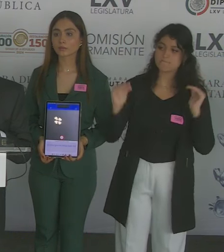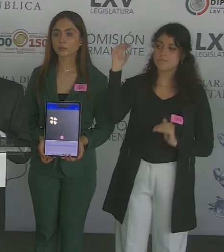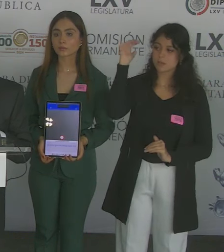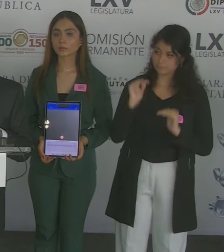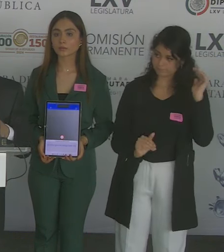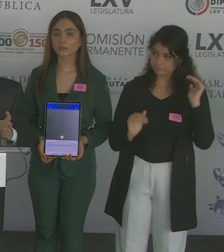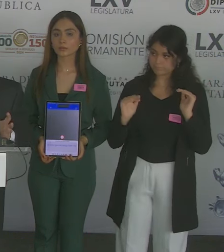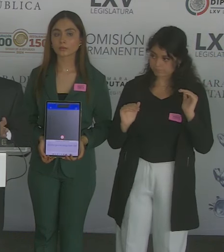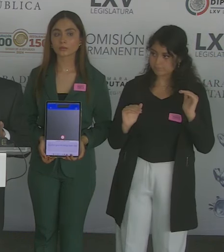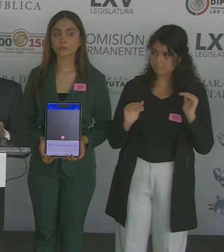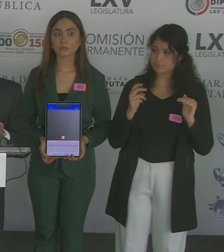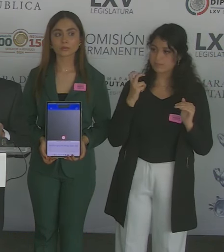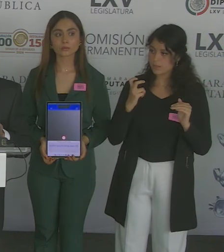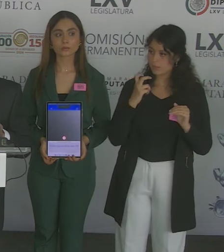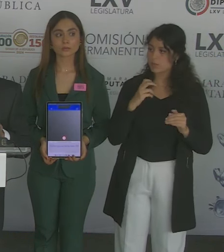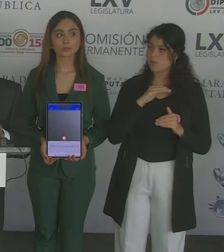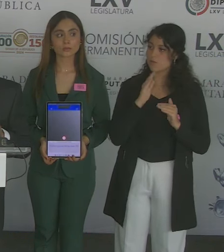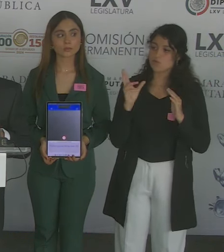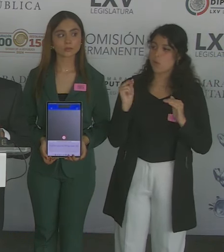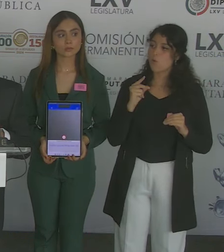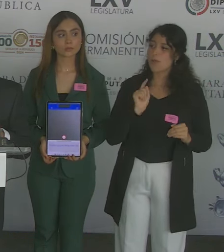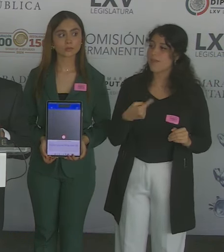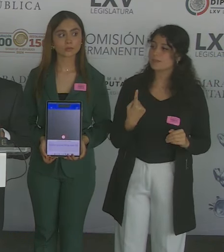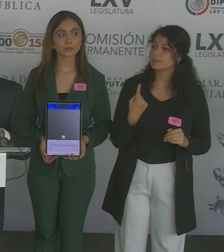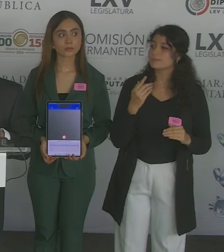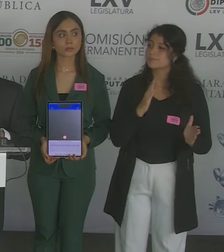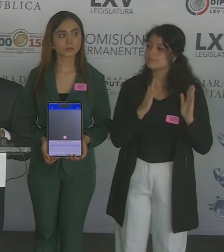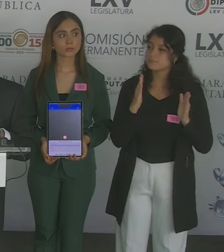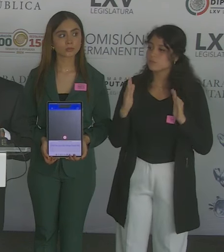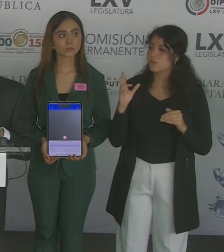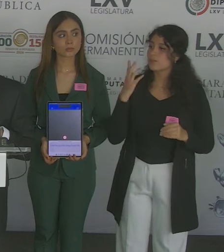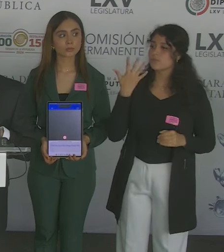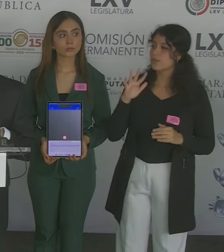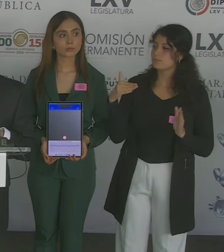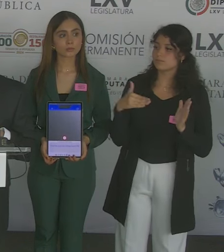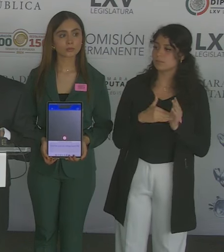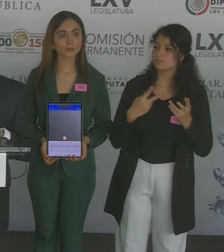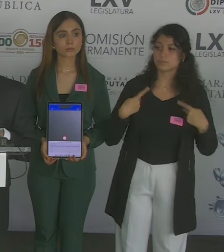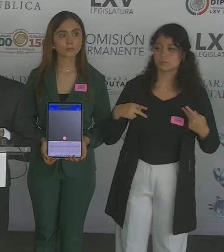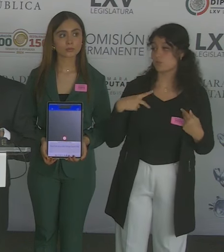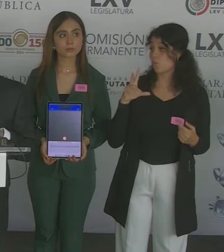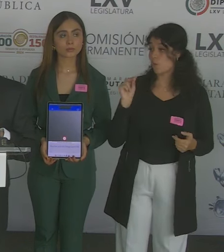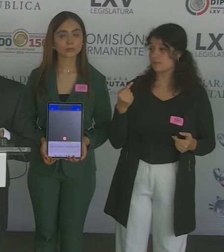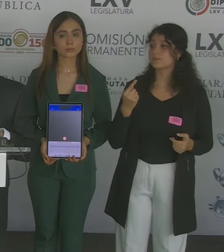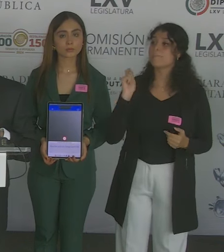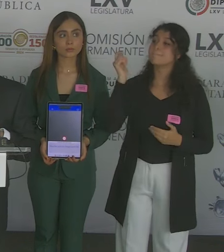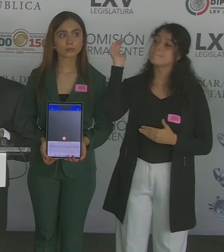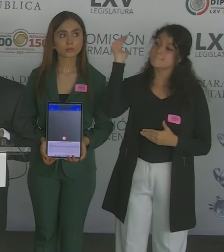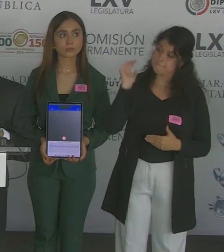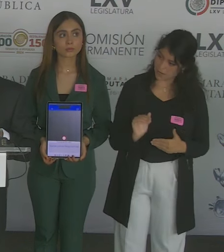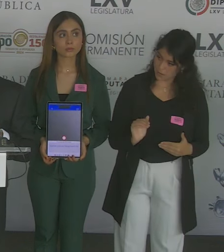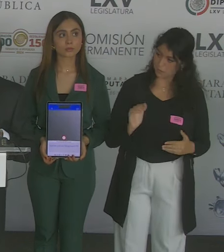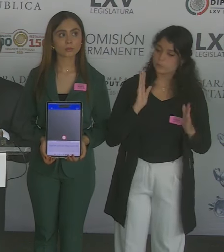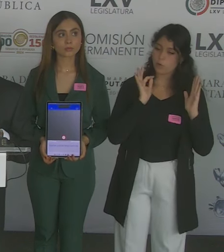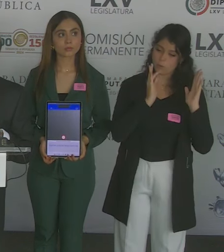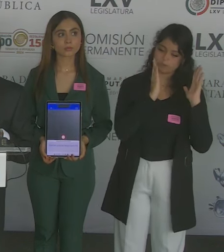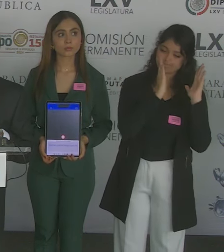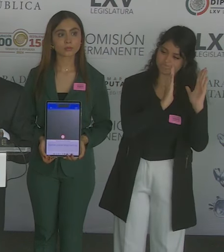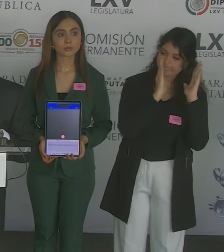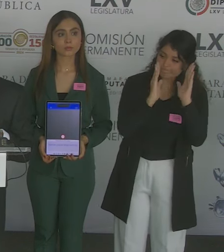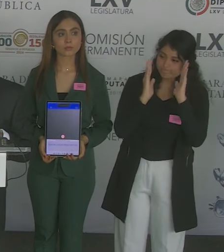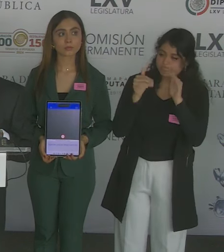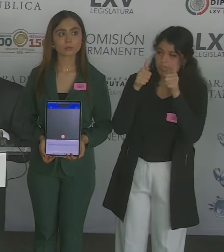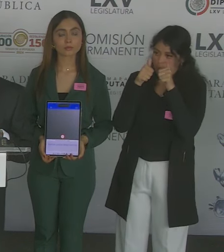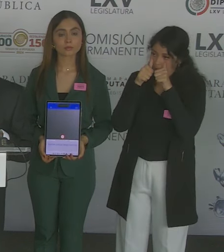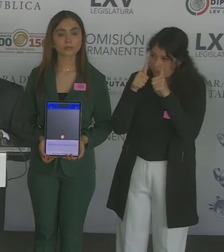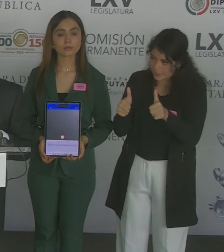gradualidad quiere decir que no va a ser en bloque ya no serían las 10000 personas sino probablemente esa gradualidad atienda a